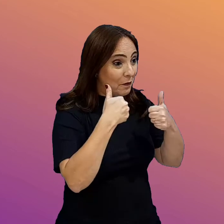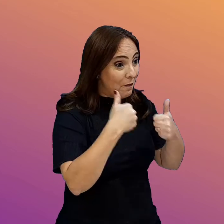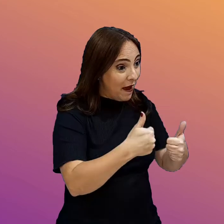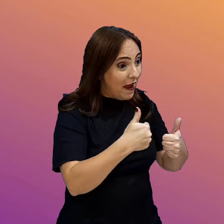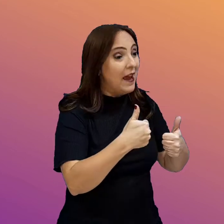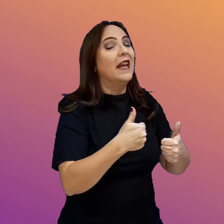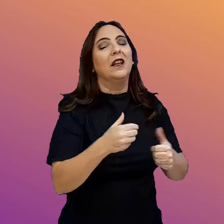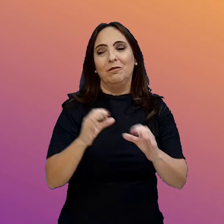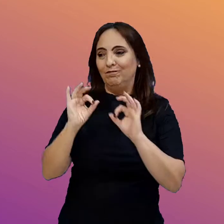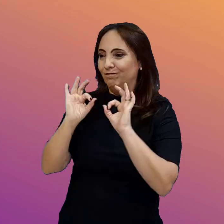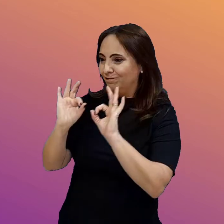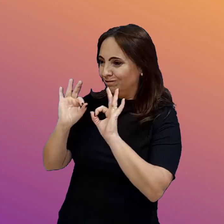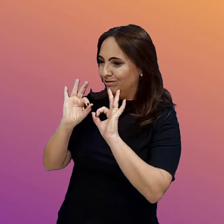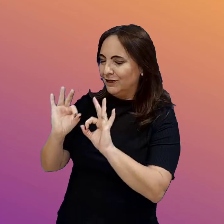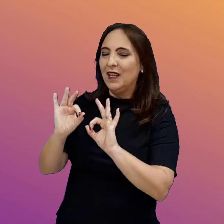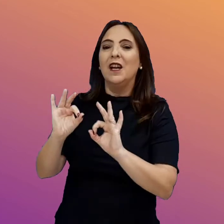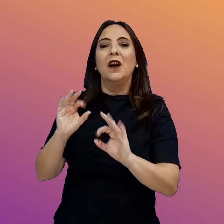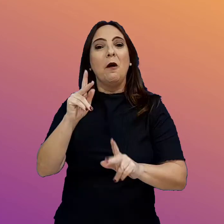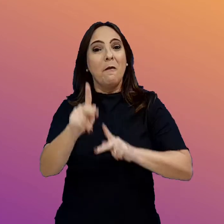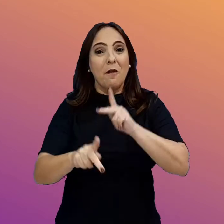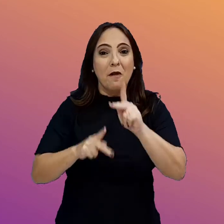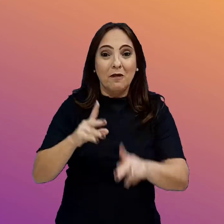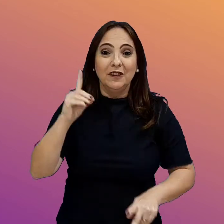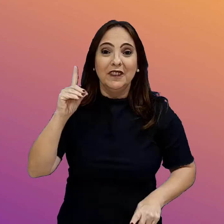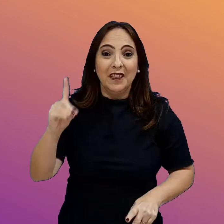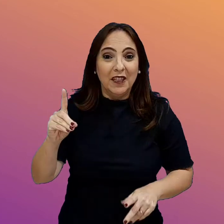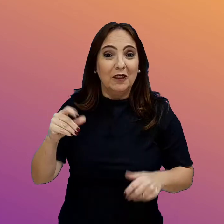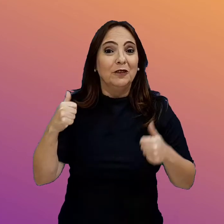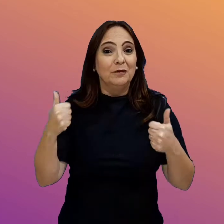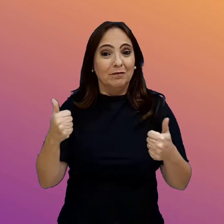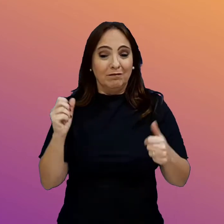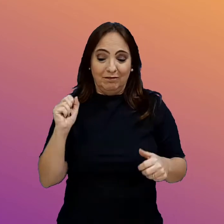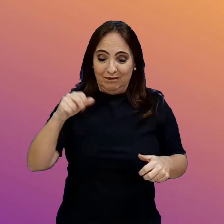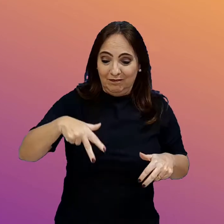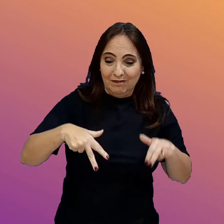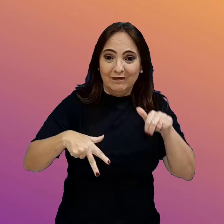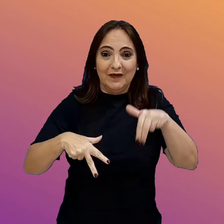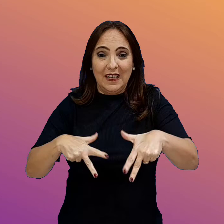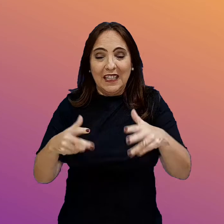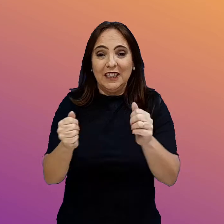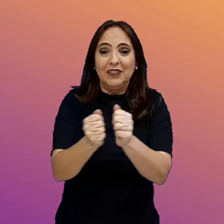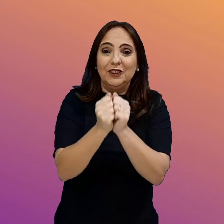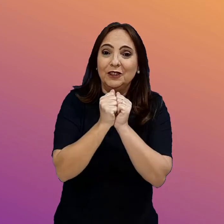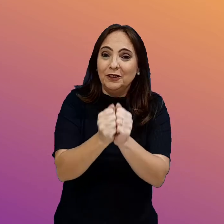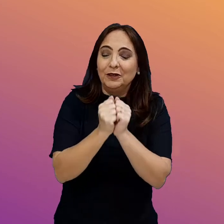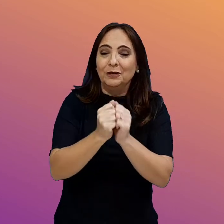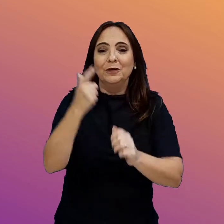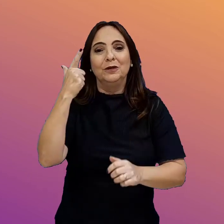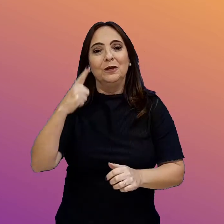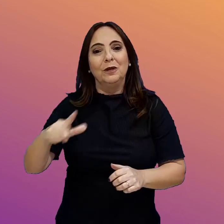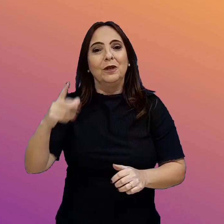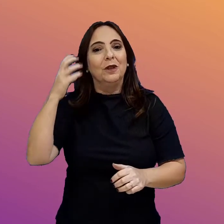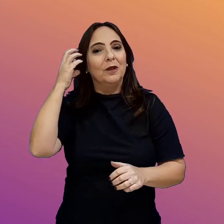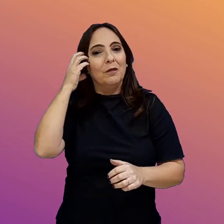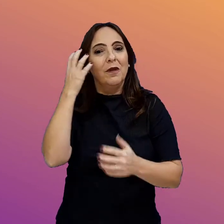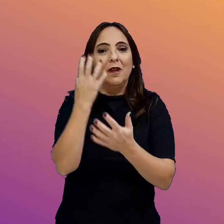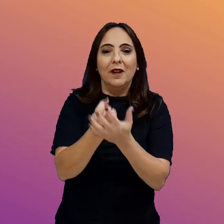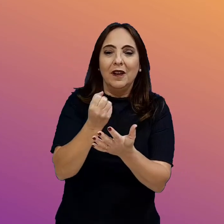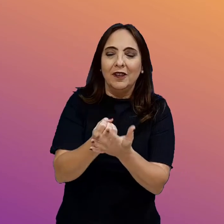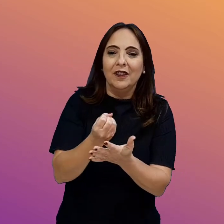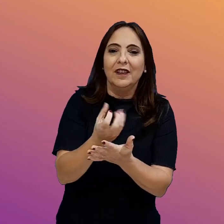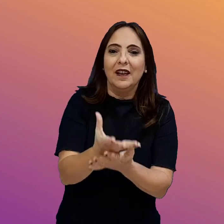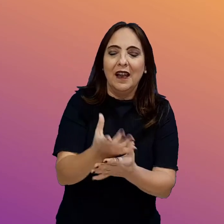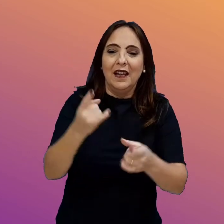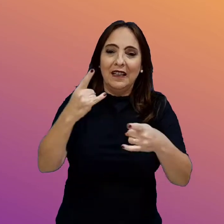bem, Paulinha? Tudo bem, povo de Deus? Estamos aqui em mais um podcast da Live com Jesus.